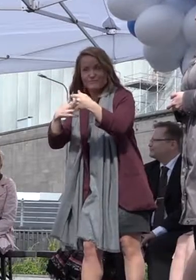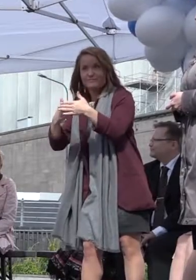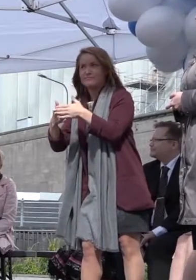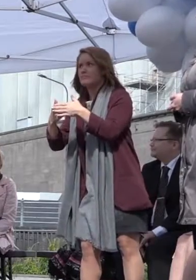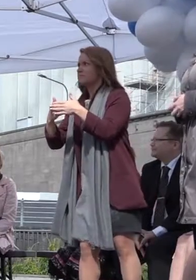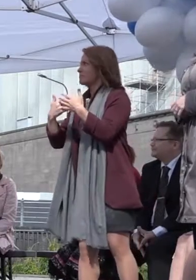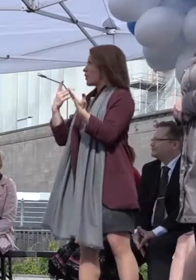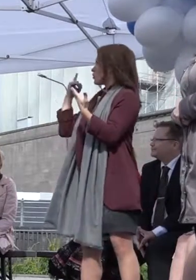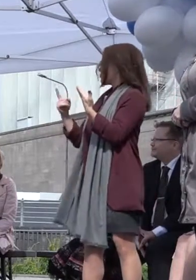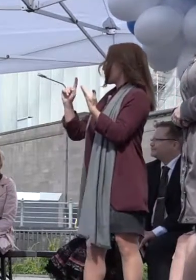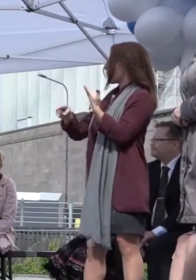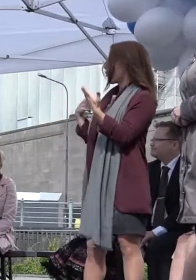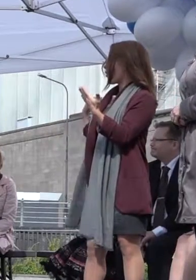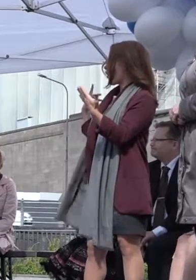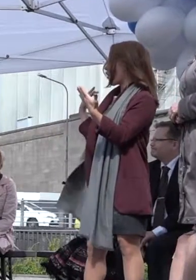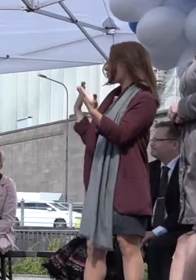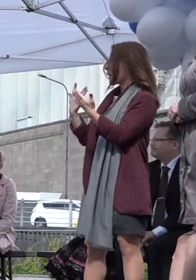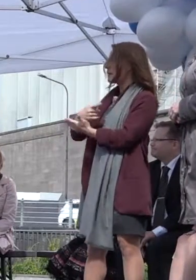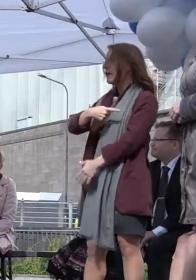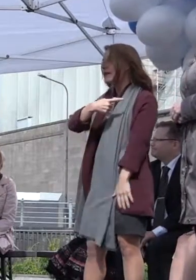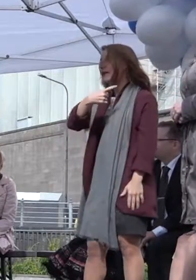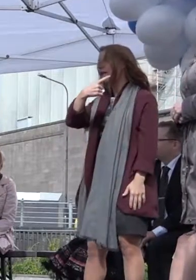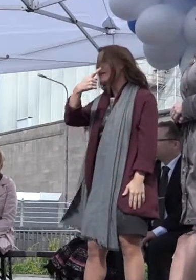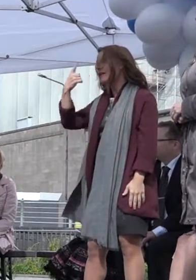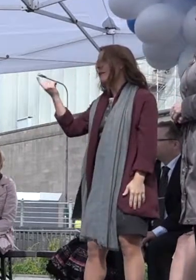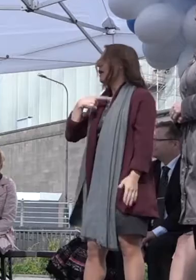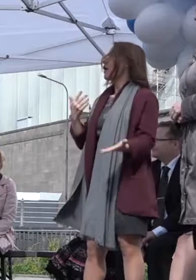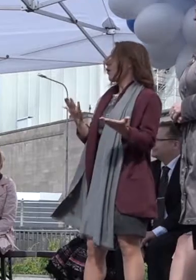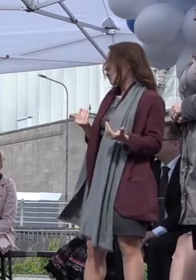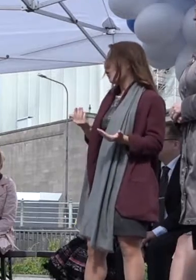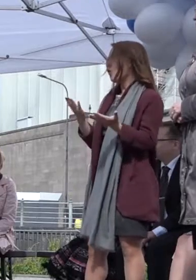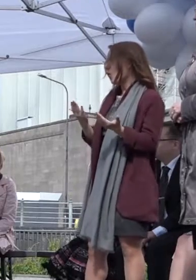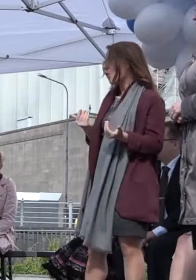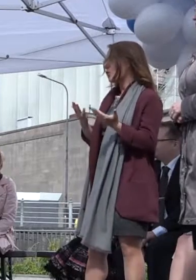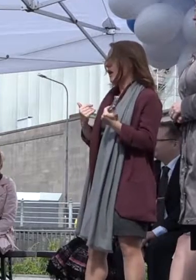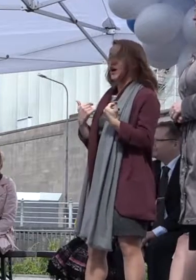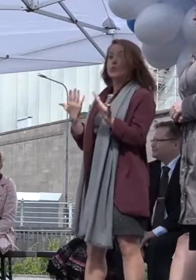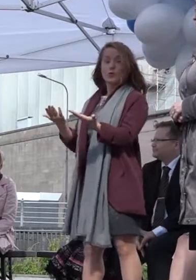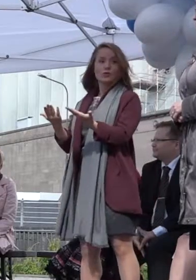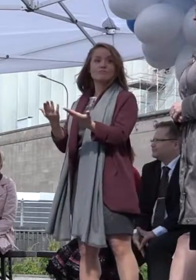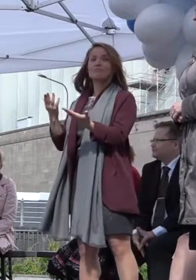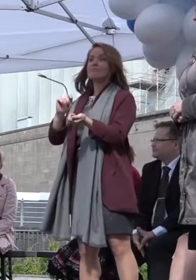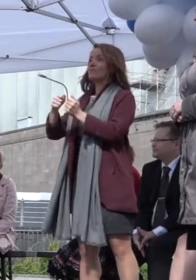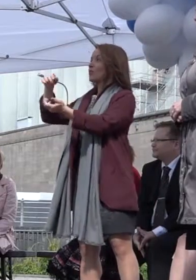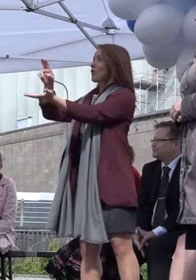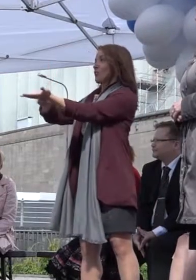10 vuotta, se on tosi pitkä aika. Sitä me ollaan odotettu ja nyt se on oikeasti totta.